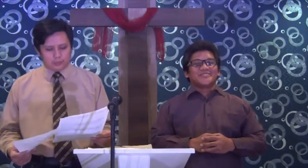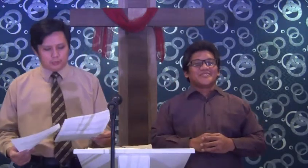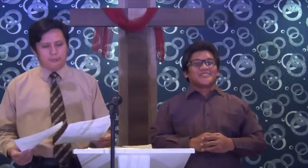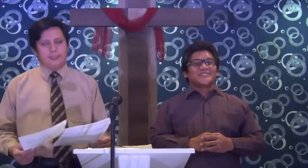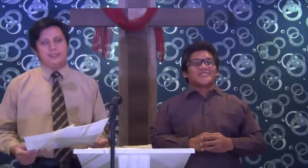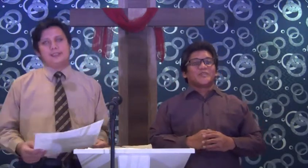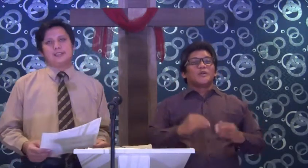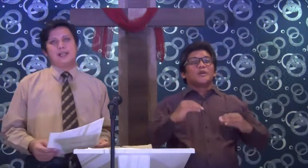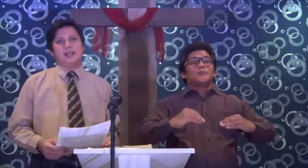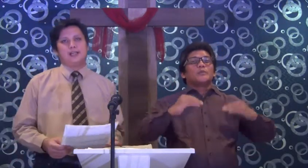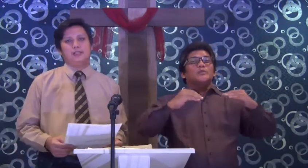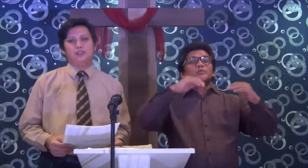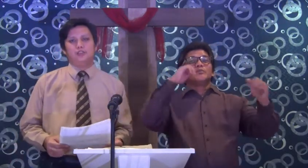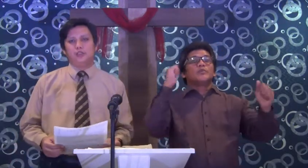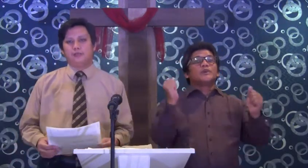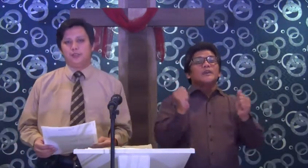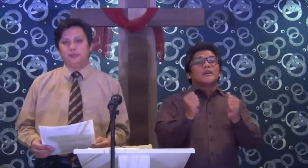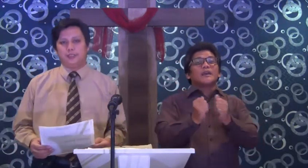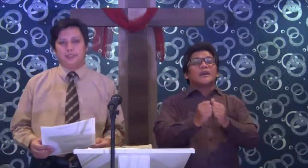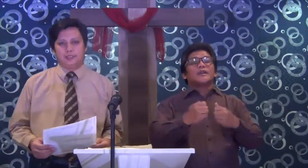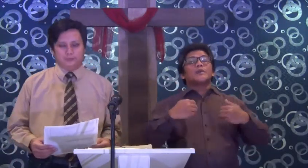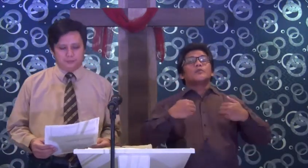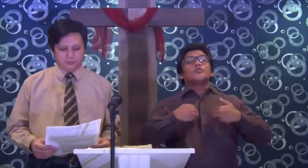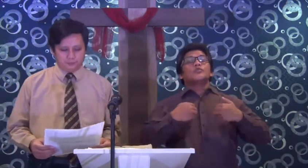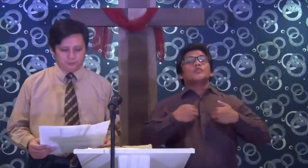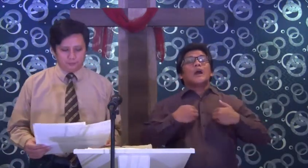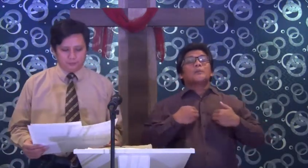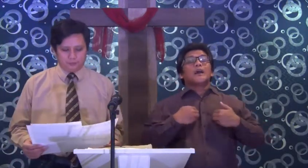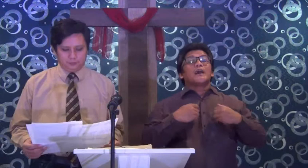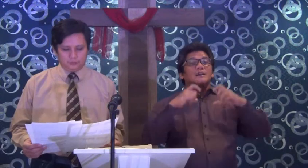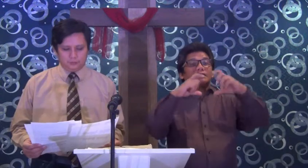bertumbuh dengan memiliki sasaran yang dituju dalam hidup kita,